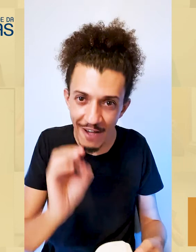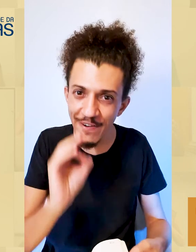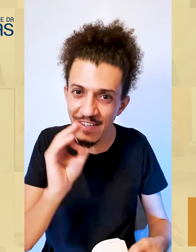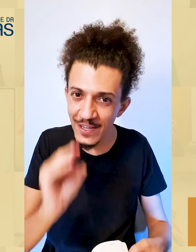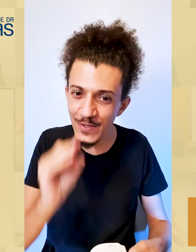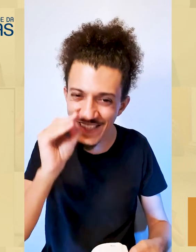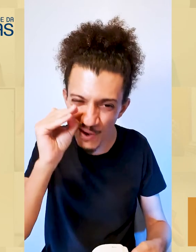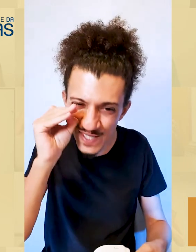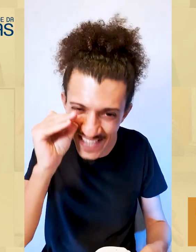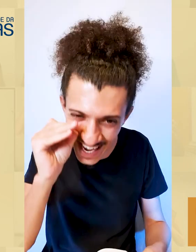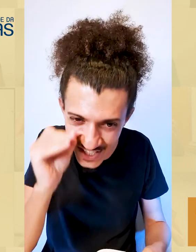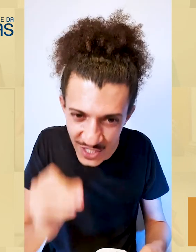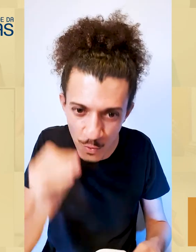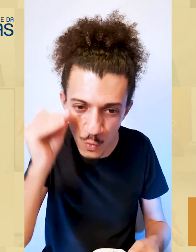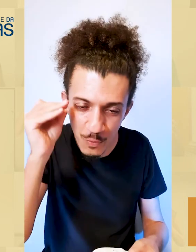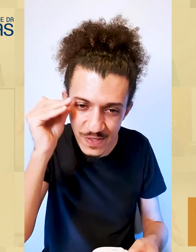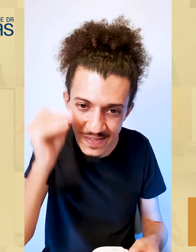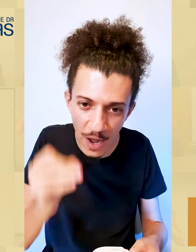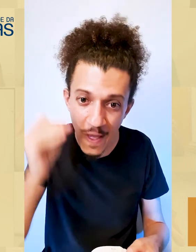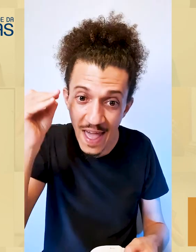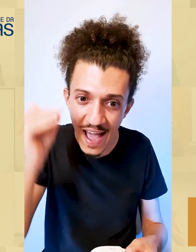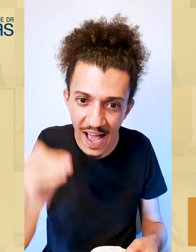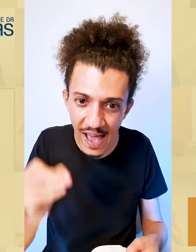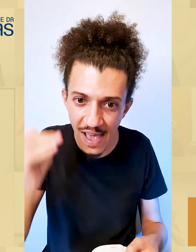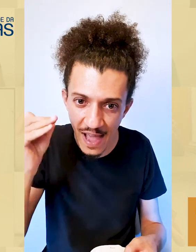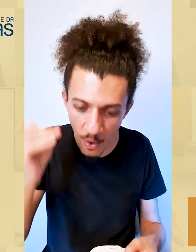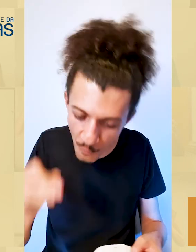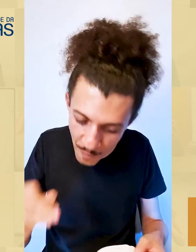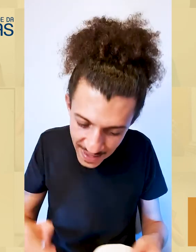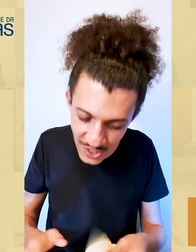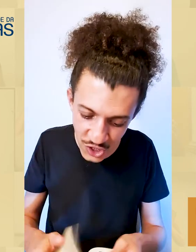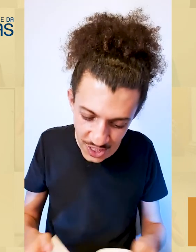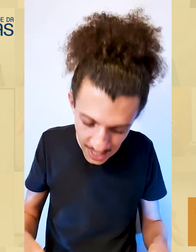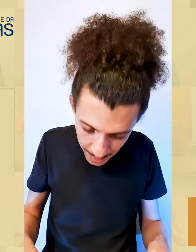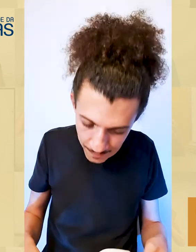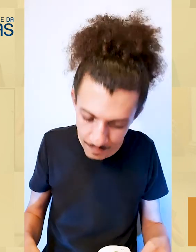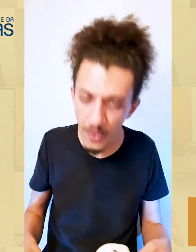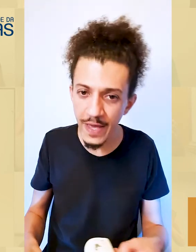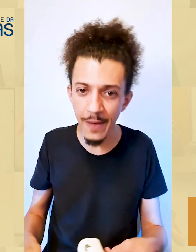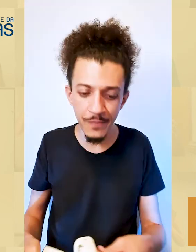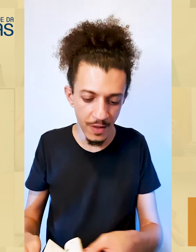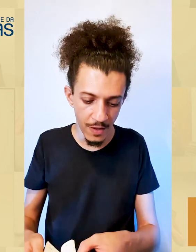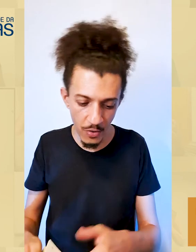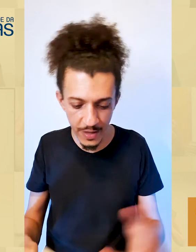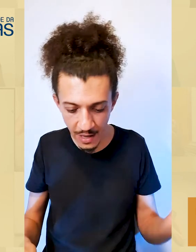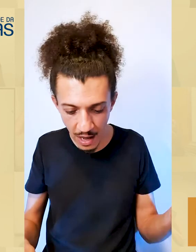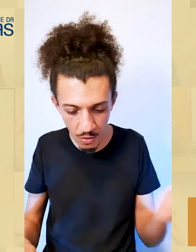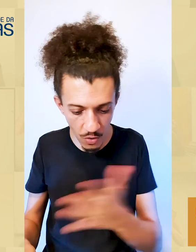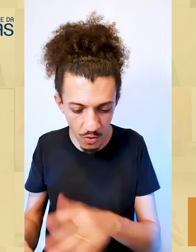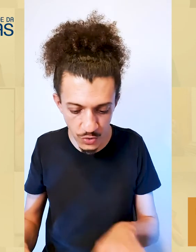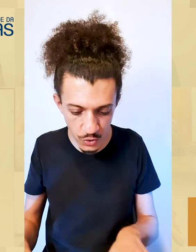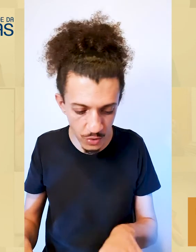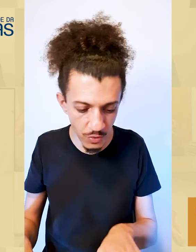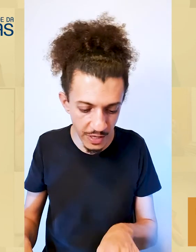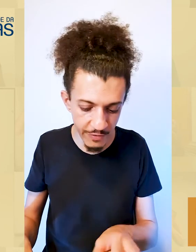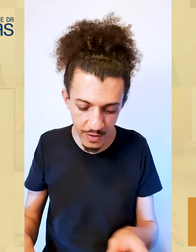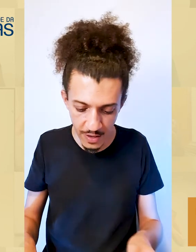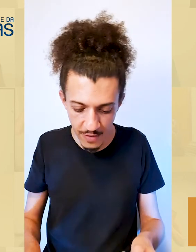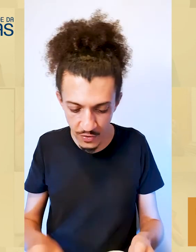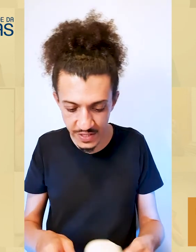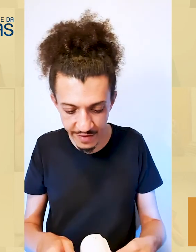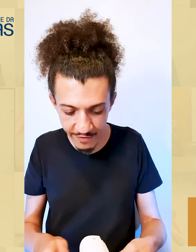você está fazendo o sinal certinho, como o sinal realmente é. Por quê? Porque ao longo de todo o